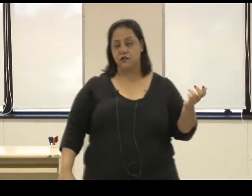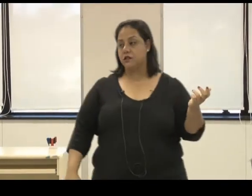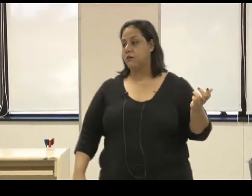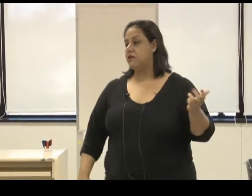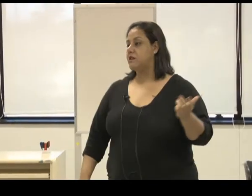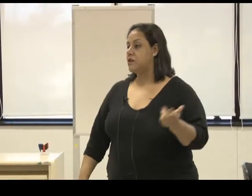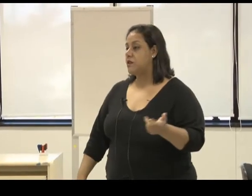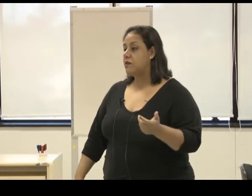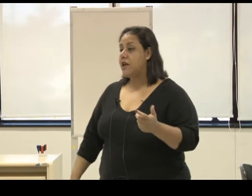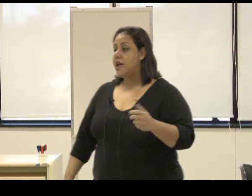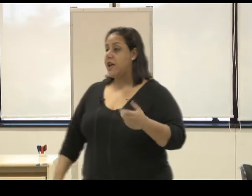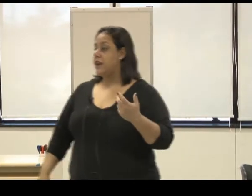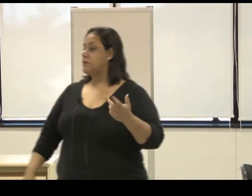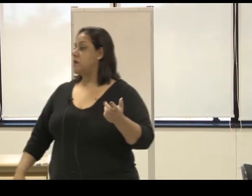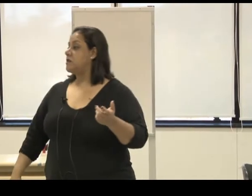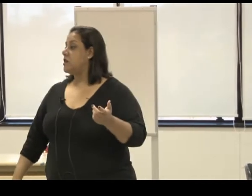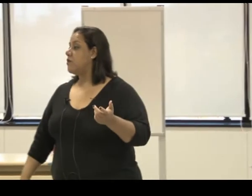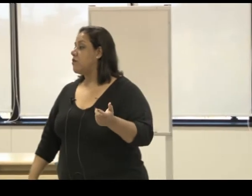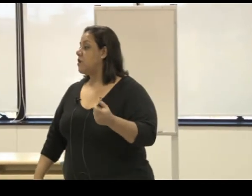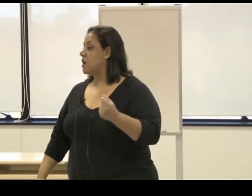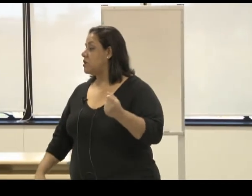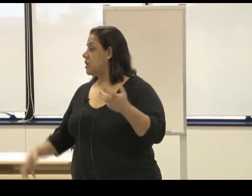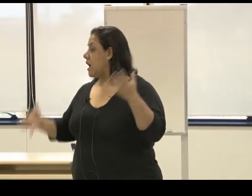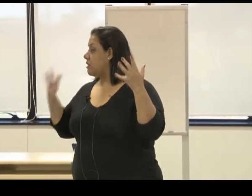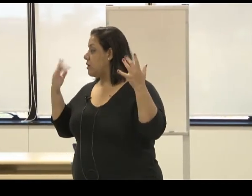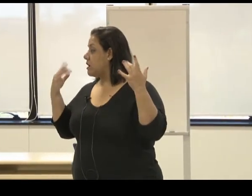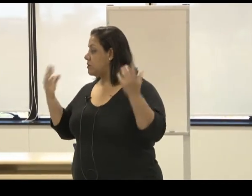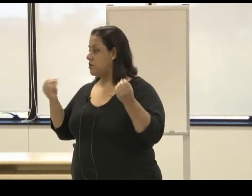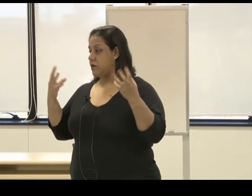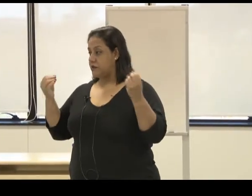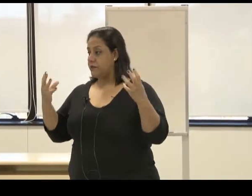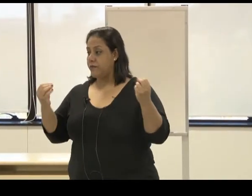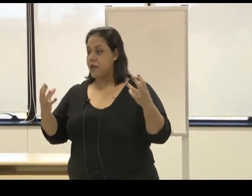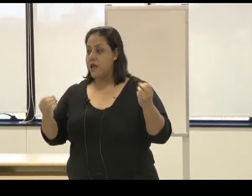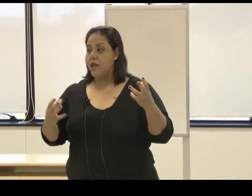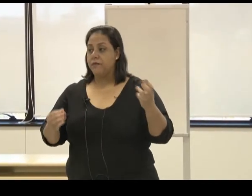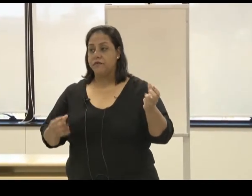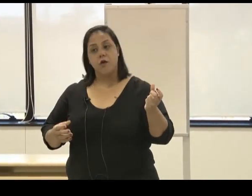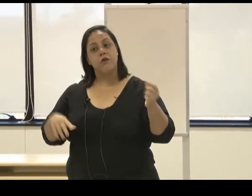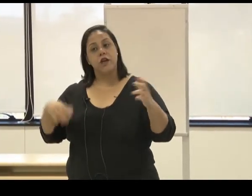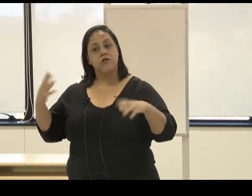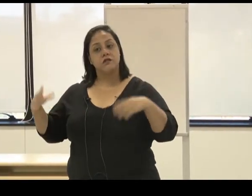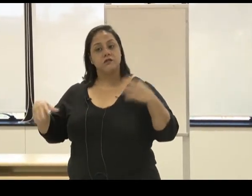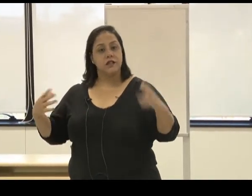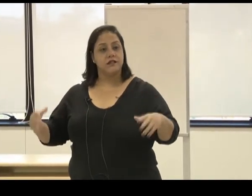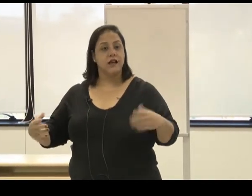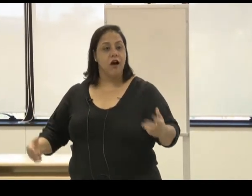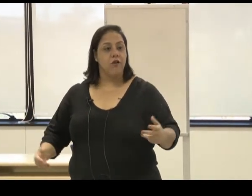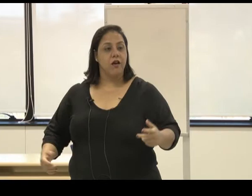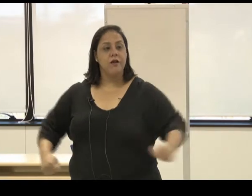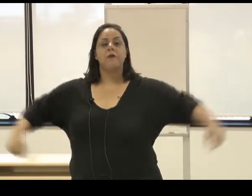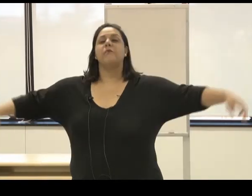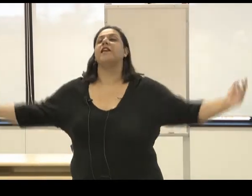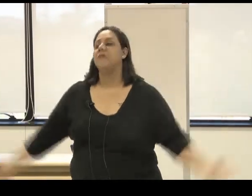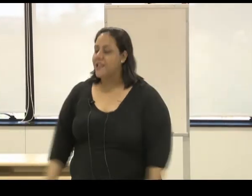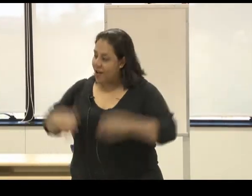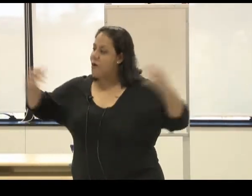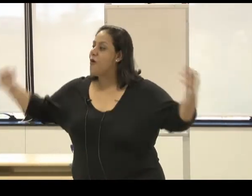chama Virgílio. Ele é específico em teatro e canções. Então, por que vocês vão ter essa aula? Para libertar o corpo